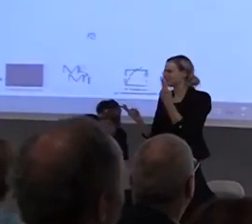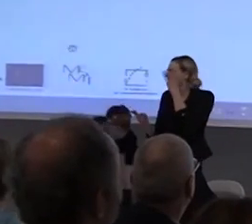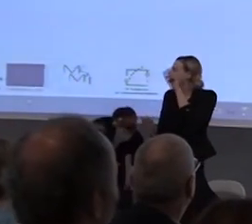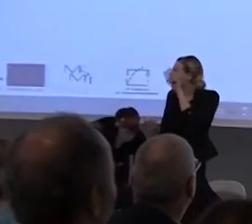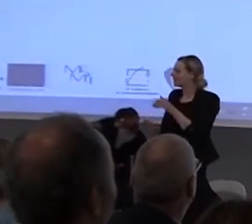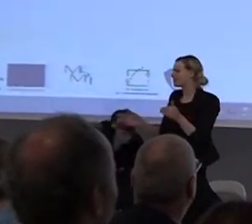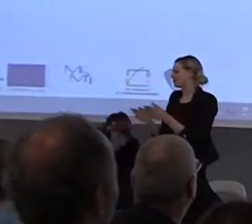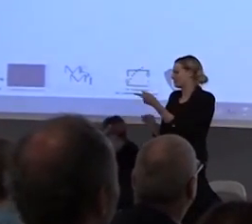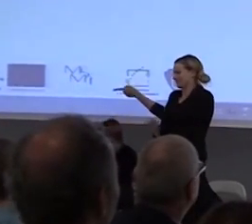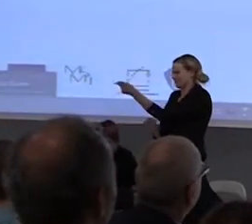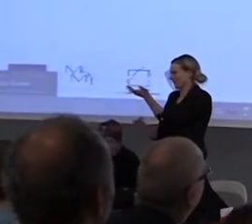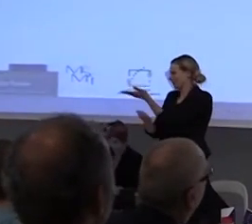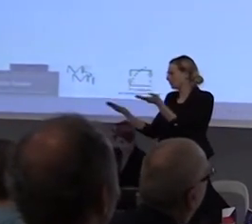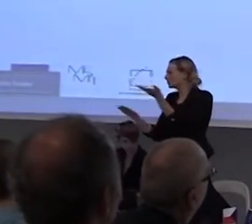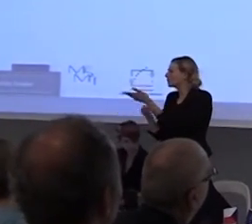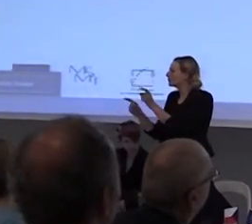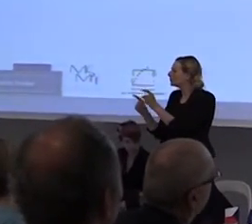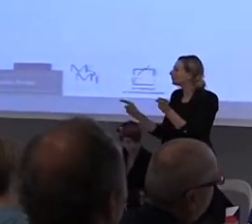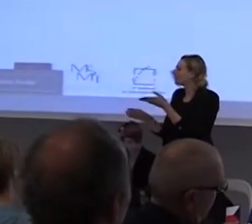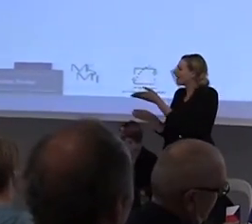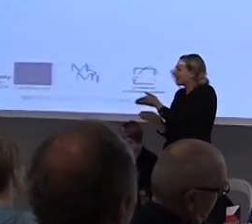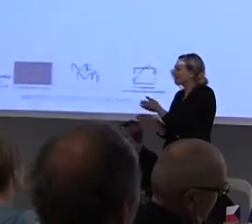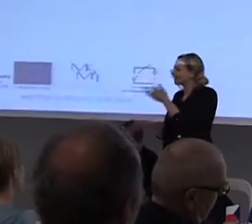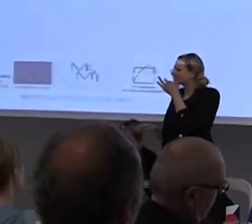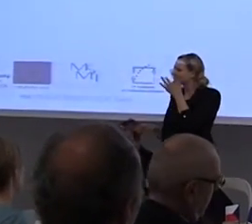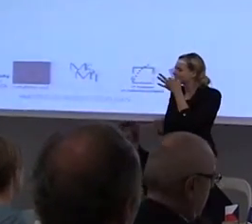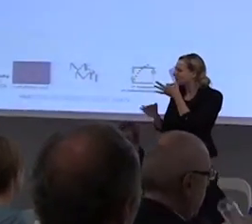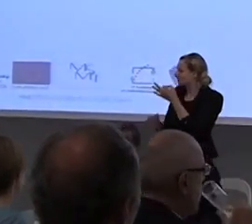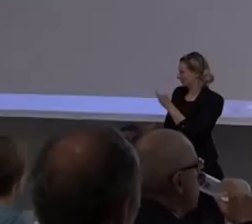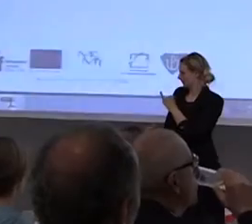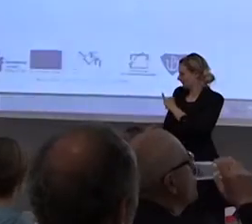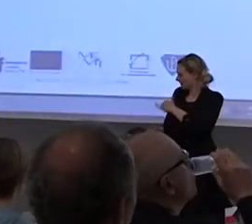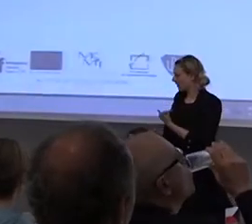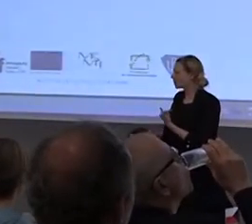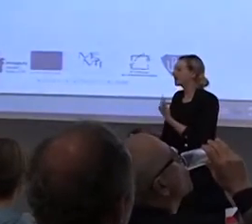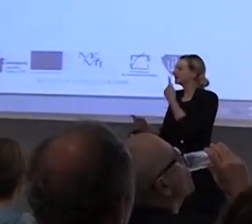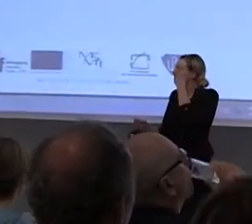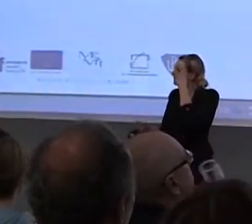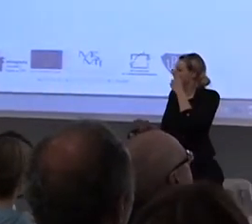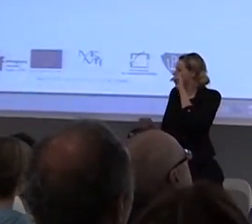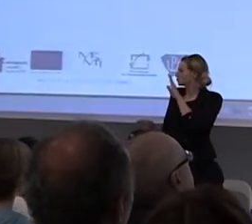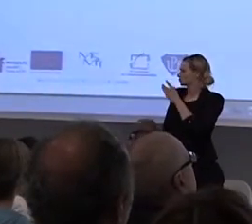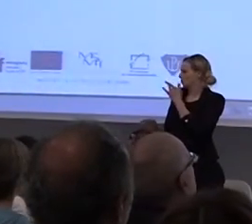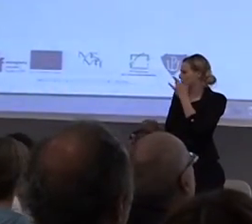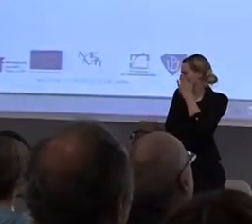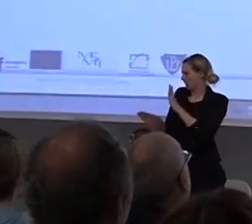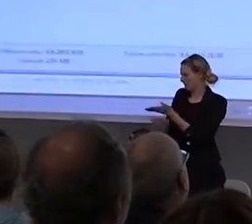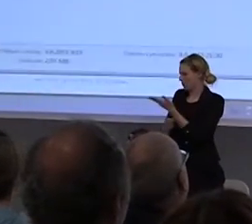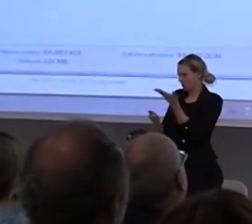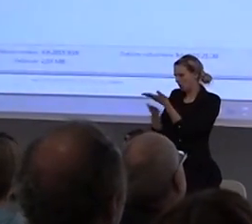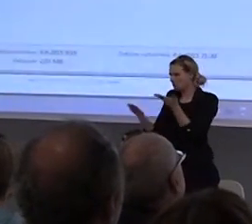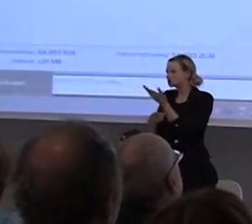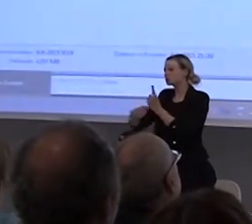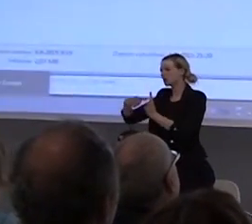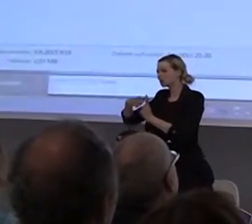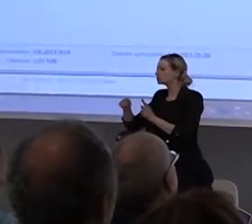diskuze. Jednak bude prostor v odpoledních workshopech, jednak můžeme být v kontaktu i později, doufáme v to. Já se teď pokusím